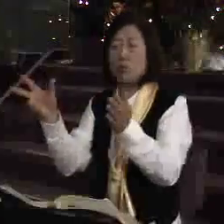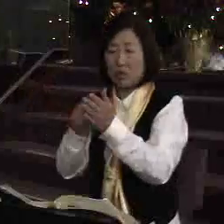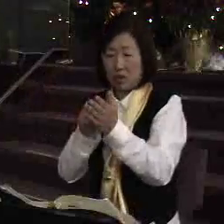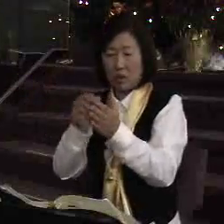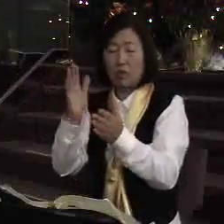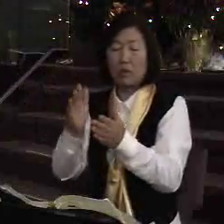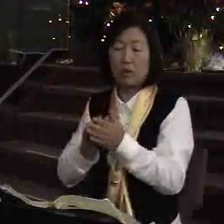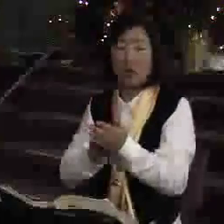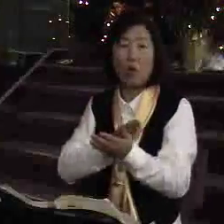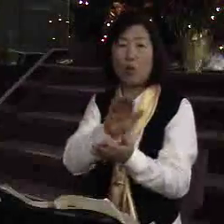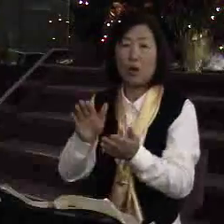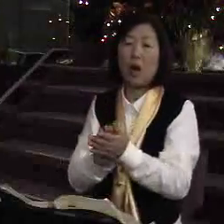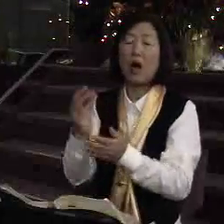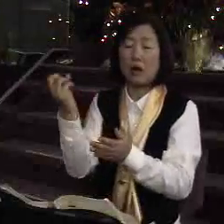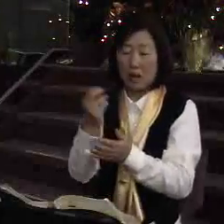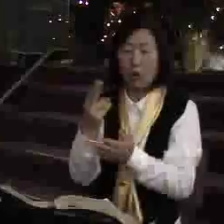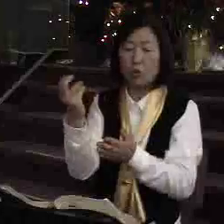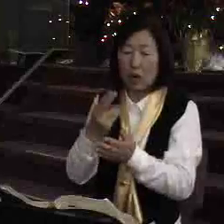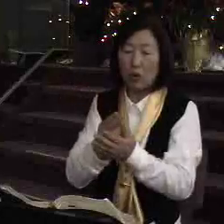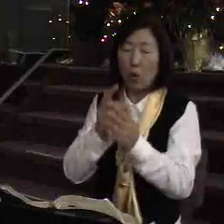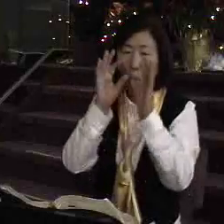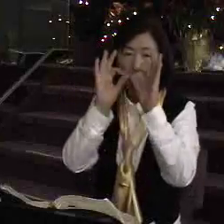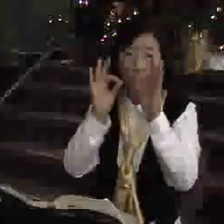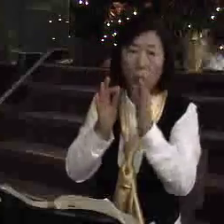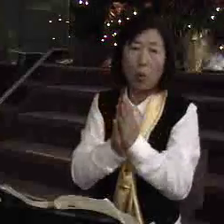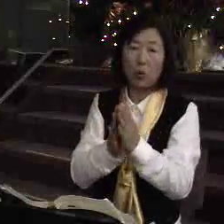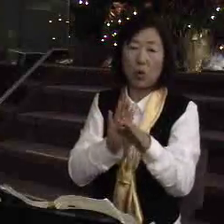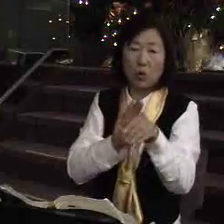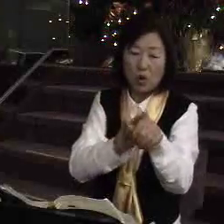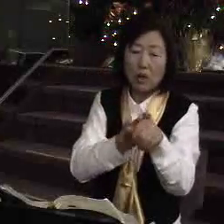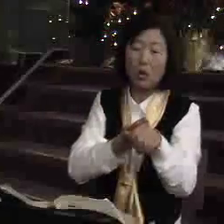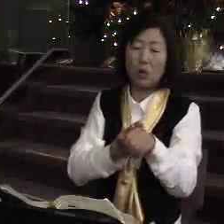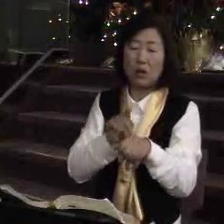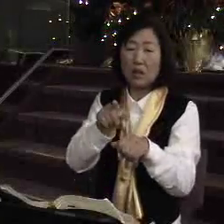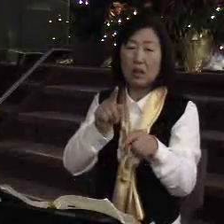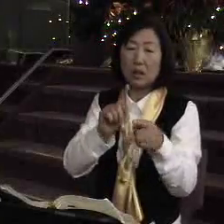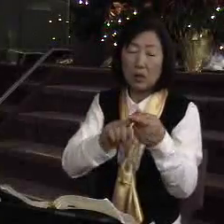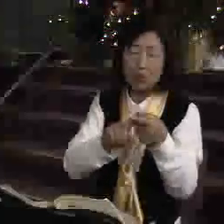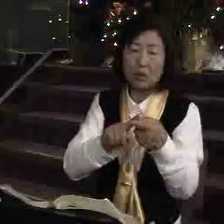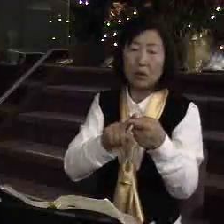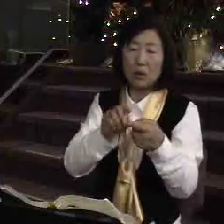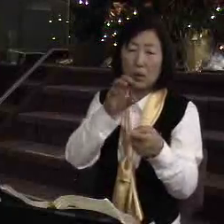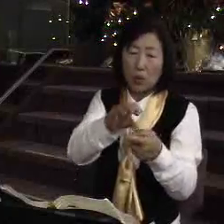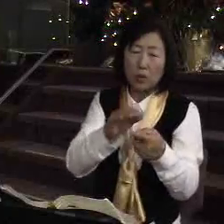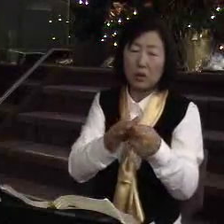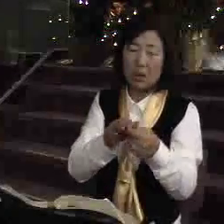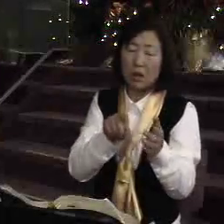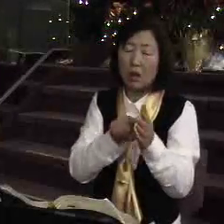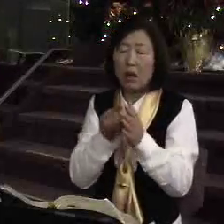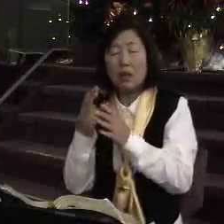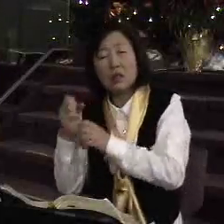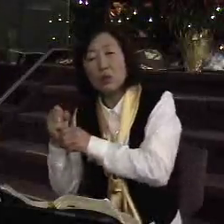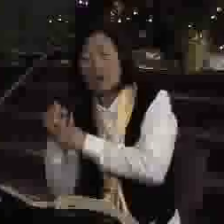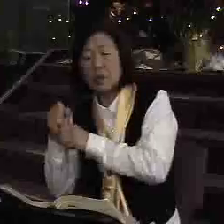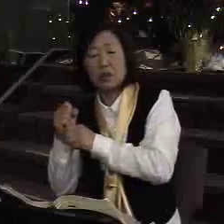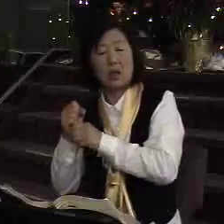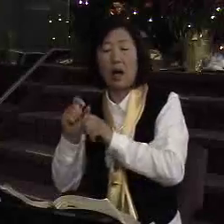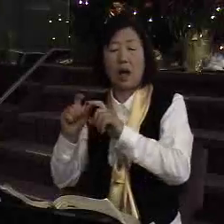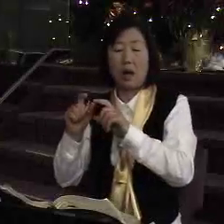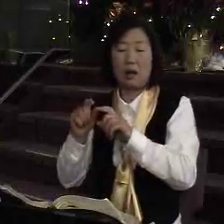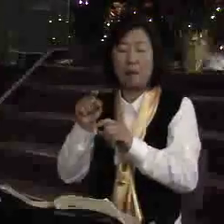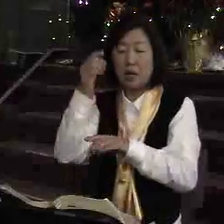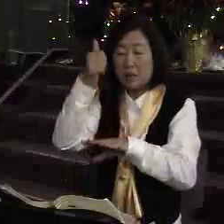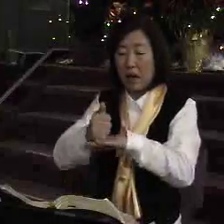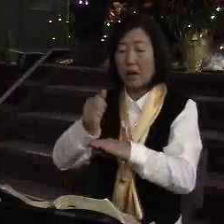우리가 자꾸 이렇게 보고 터치하고 이런 것에 치우칩니다. 마지막 때 그런 일이 더